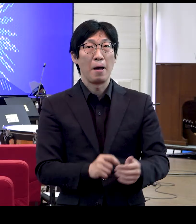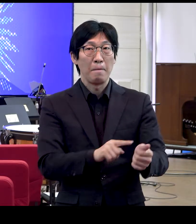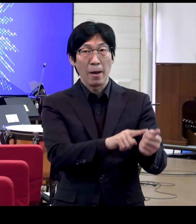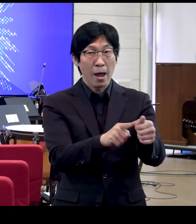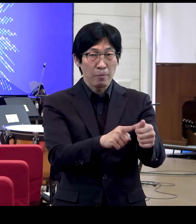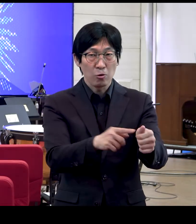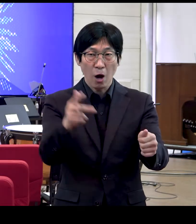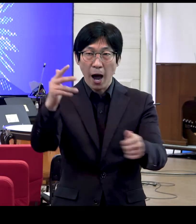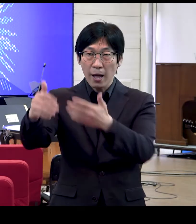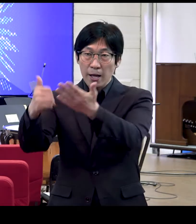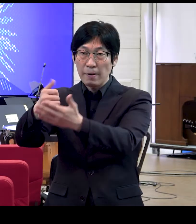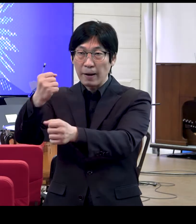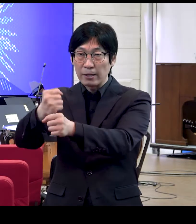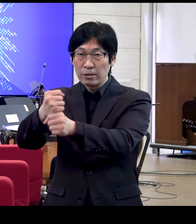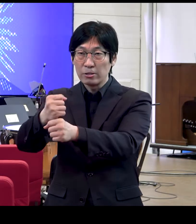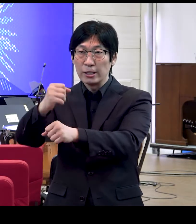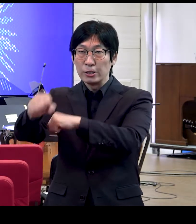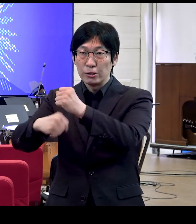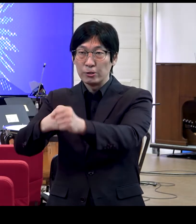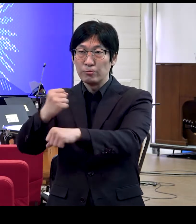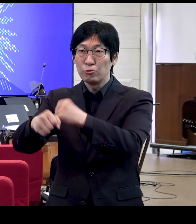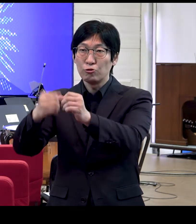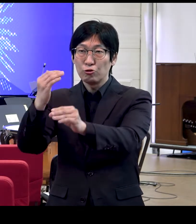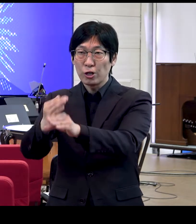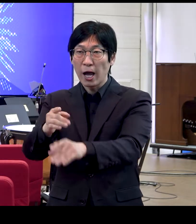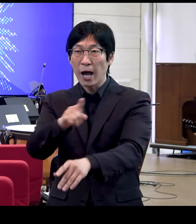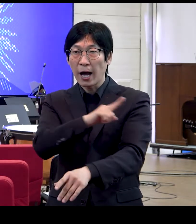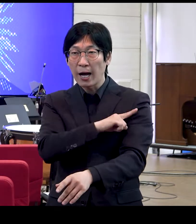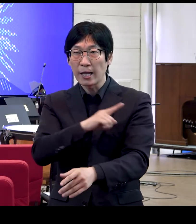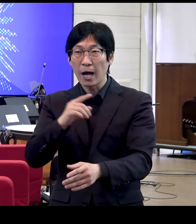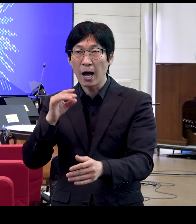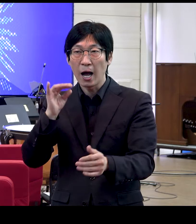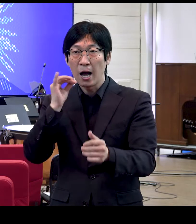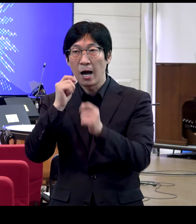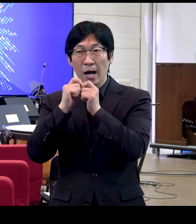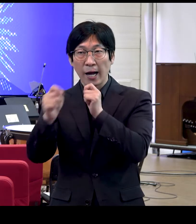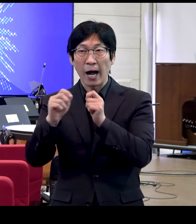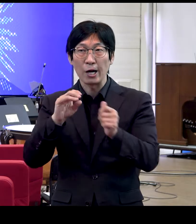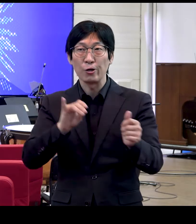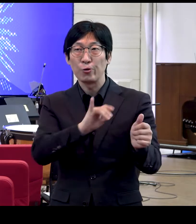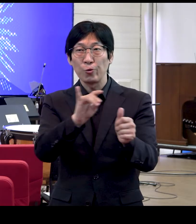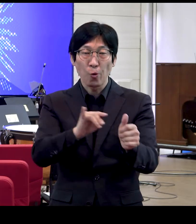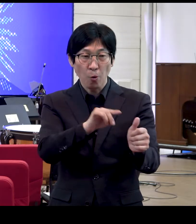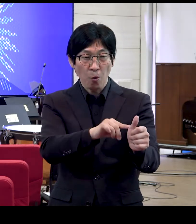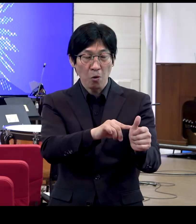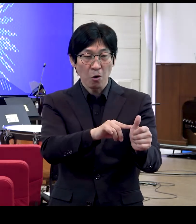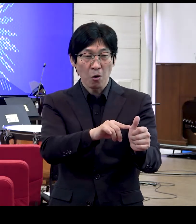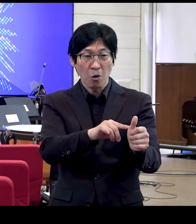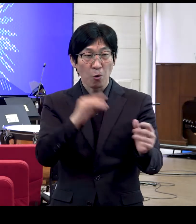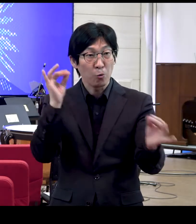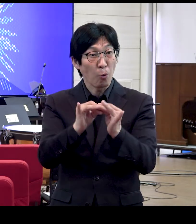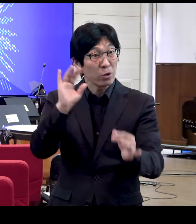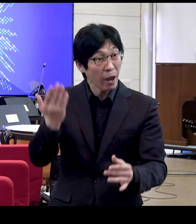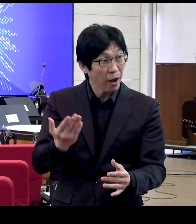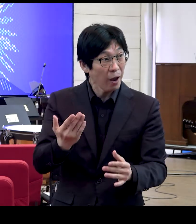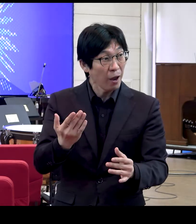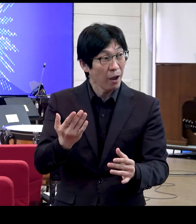여호와 하나님이 지으신 들짐승 중에 가장 간교하니라 하는 이 말씀, 일단 수긍할 수가 없어요.